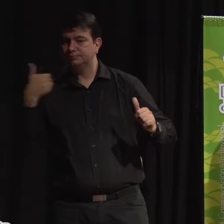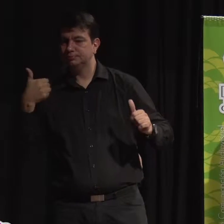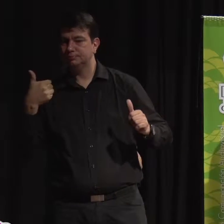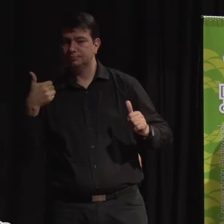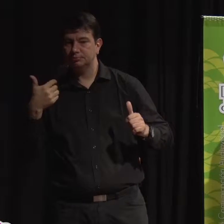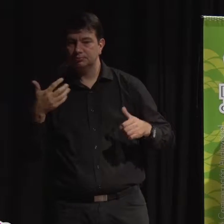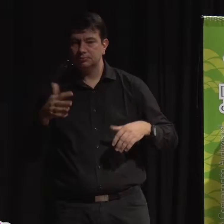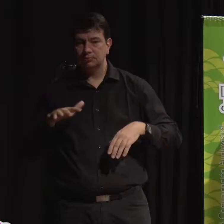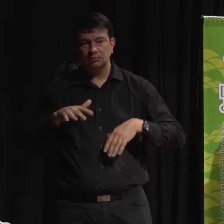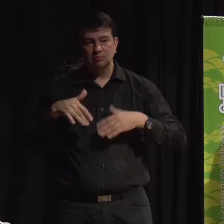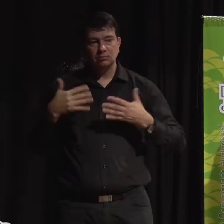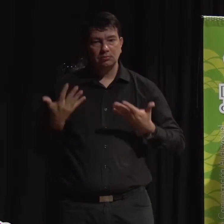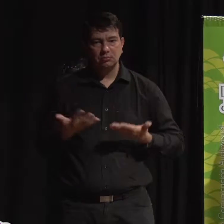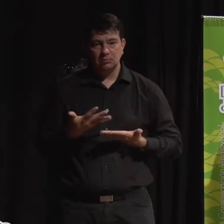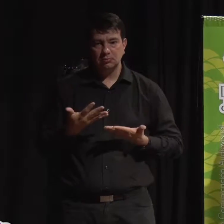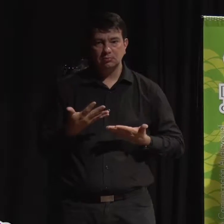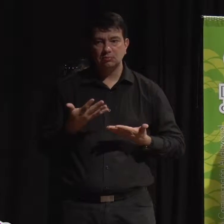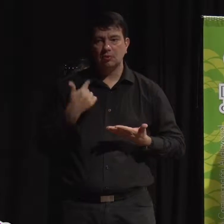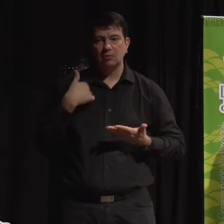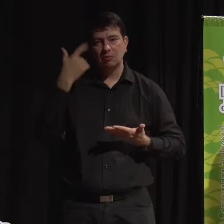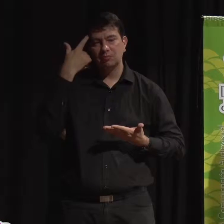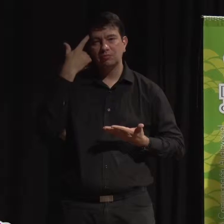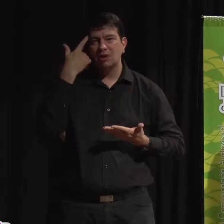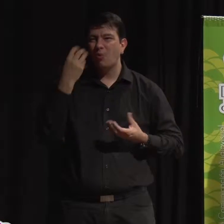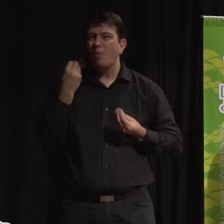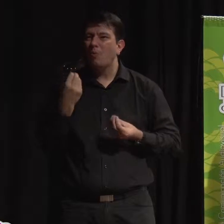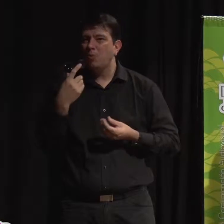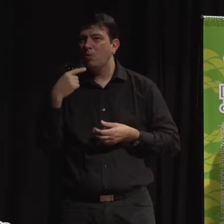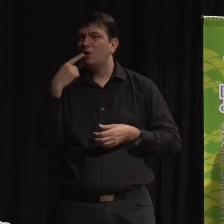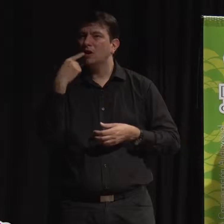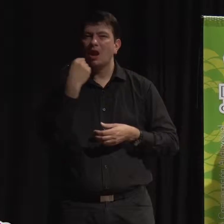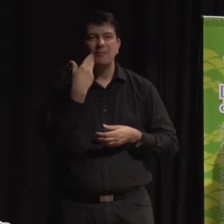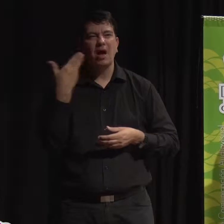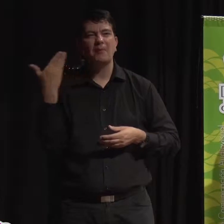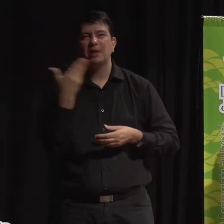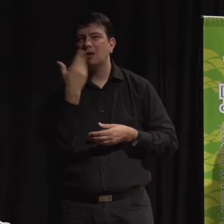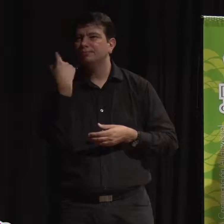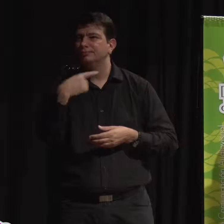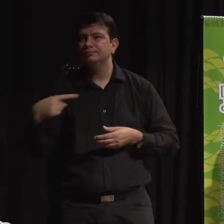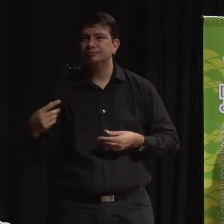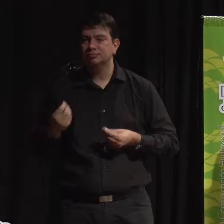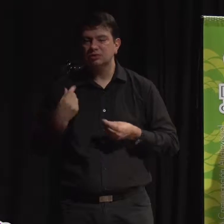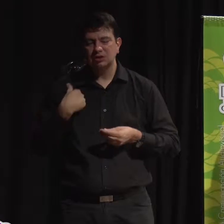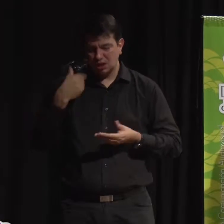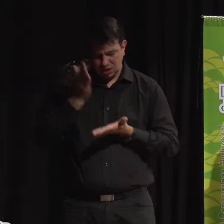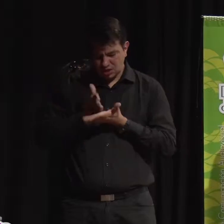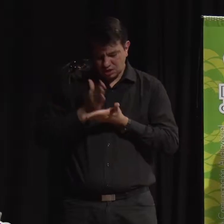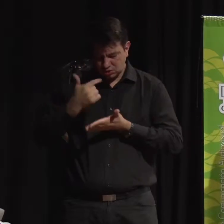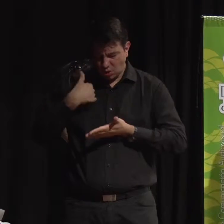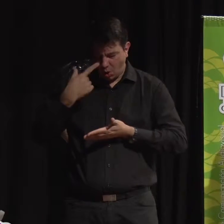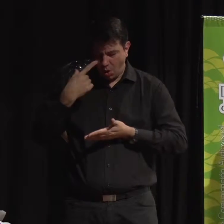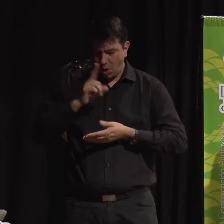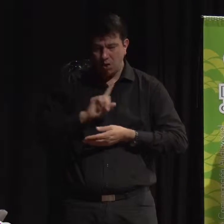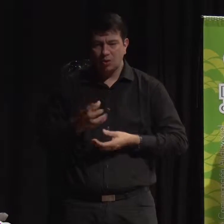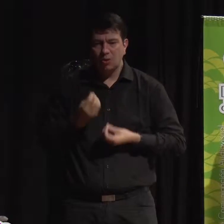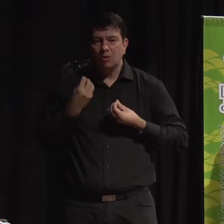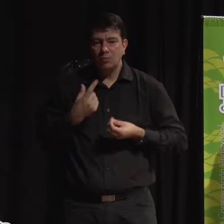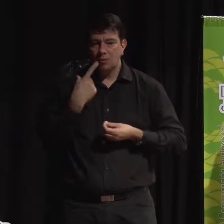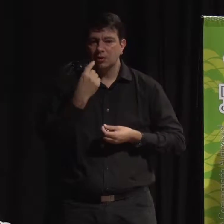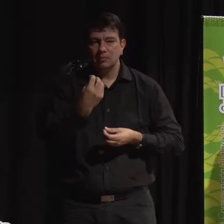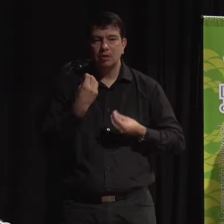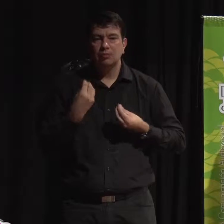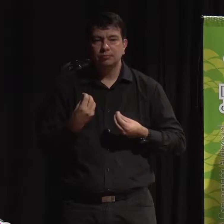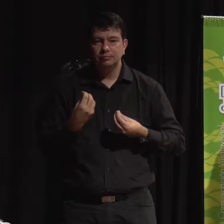hacer a saber que podíamos reclamar algo si desconocíamos nuestros derechos ahora que ya sabemos